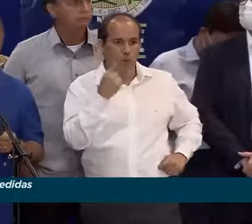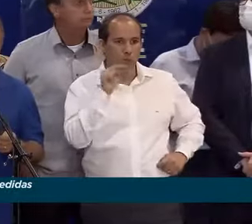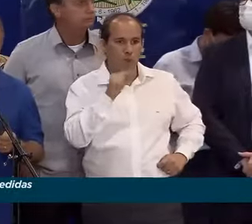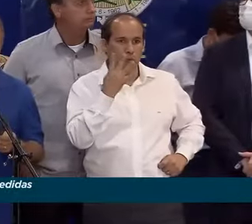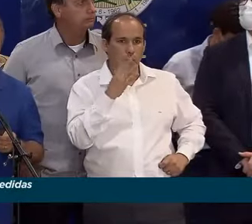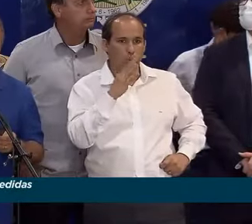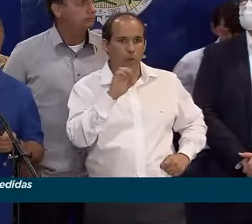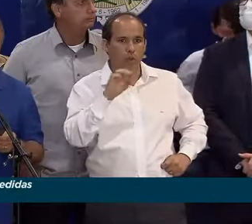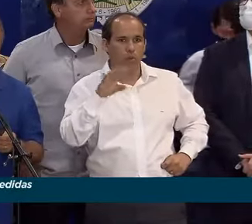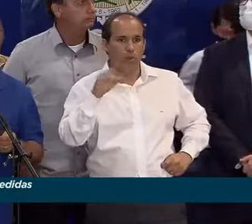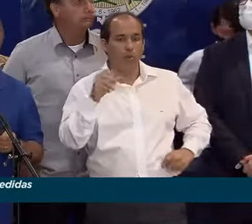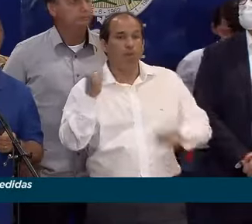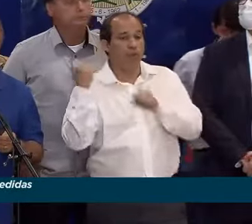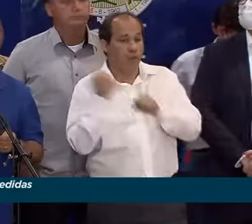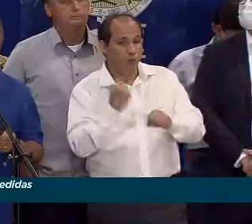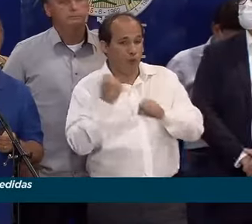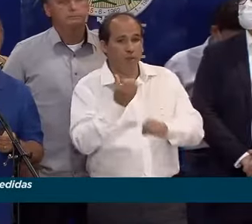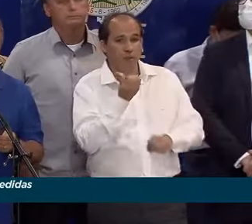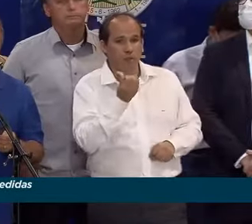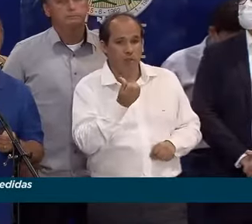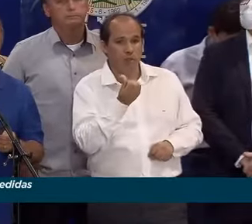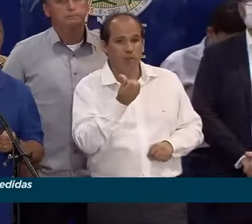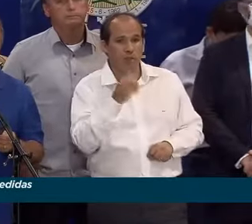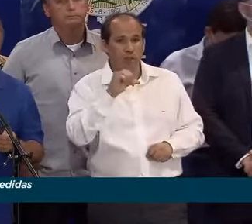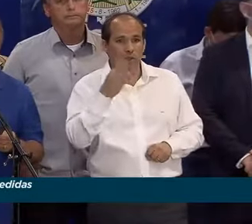milhão. Feijó, 793 mil.